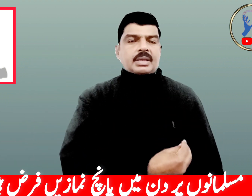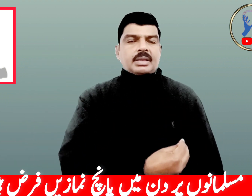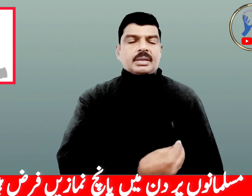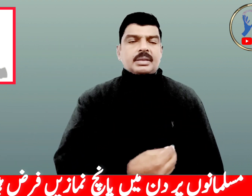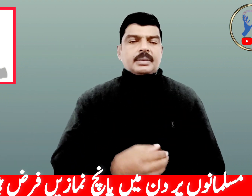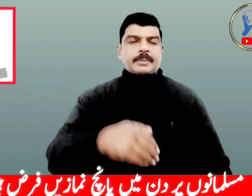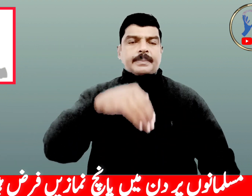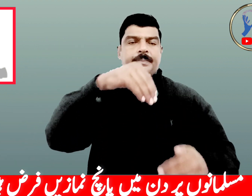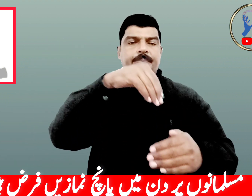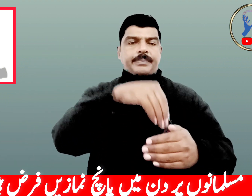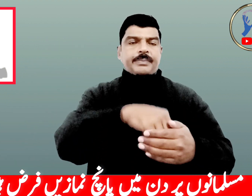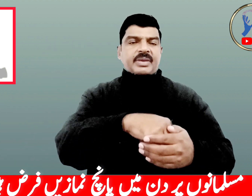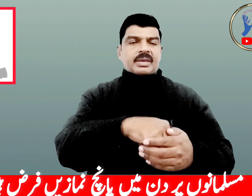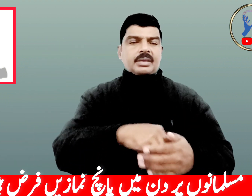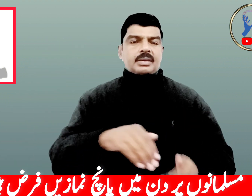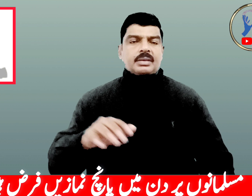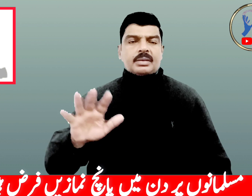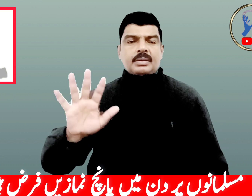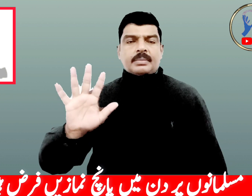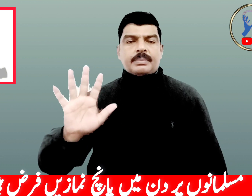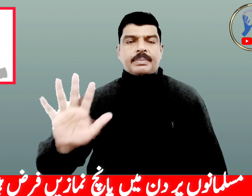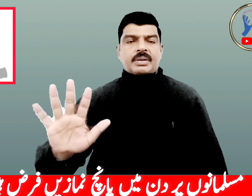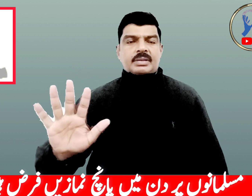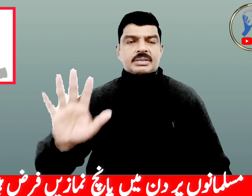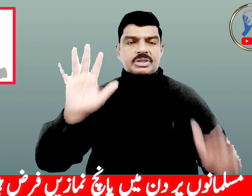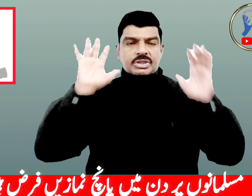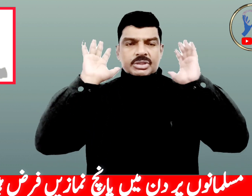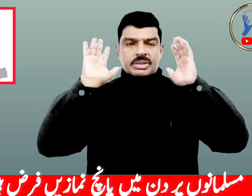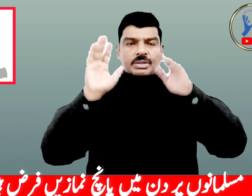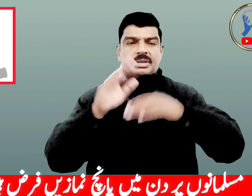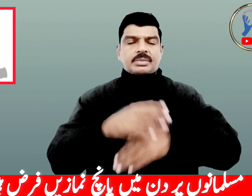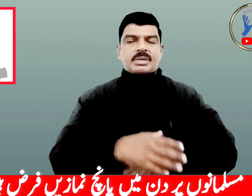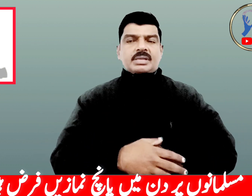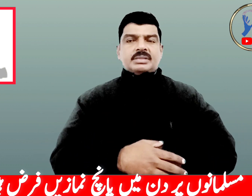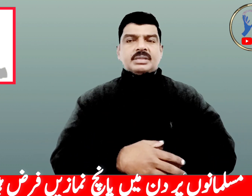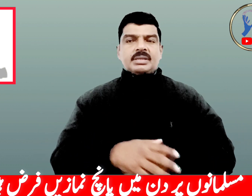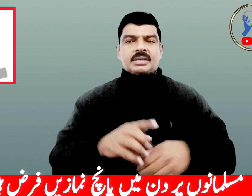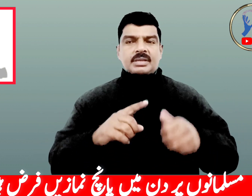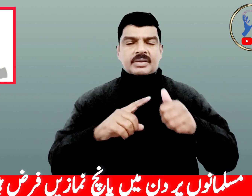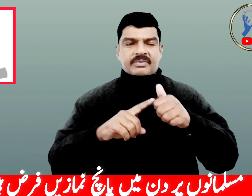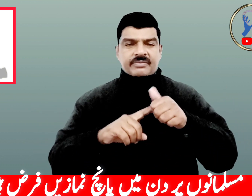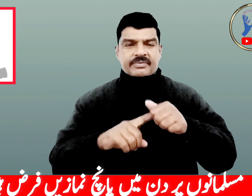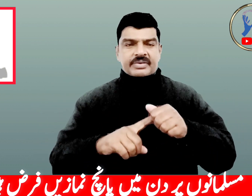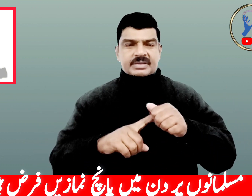دن میں 5 نمازیں فرض